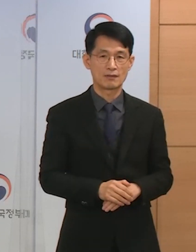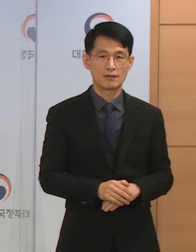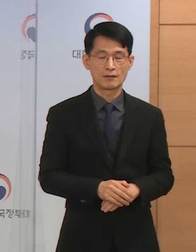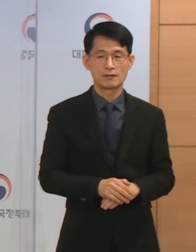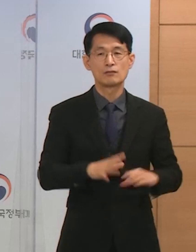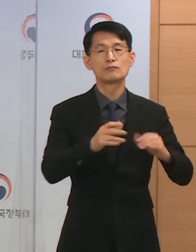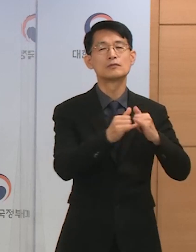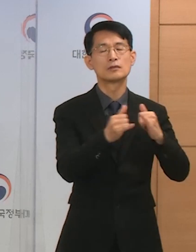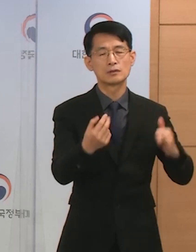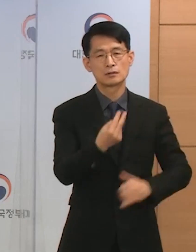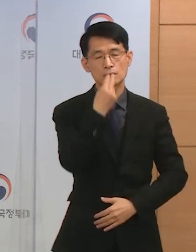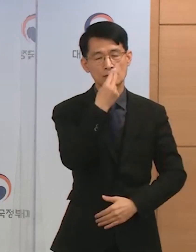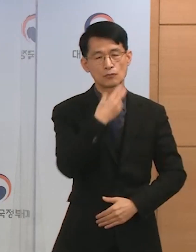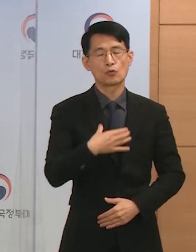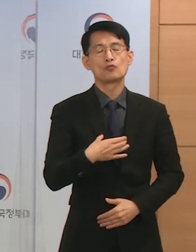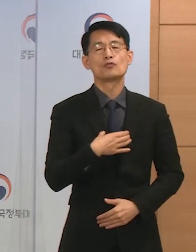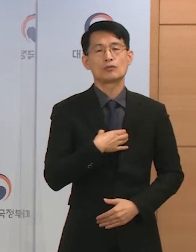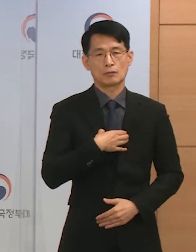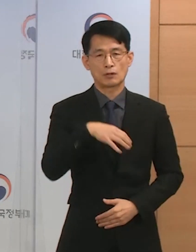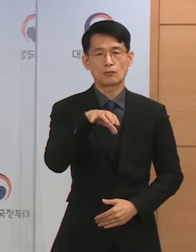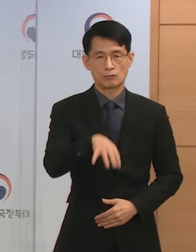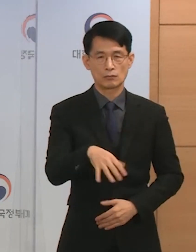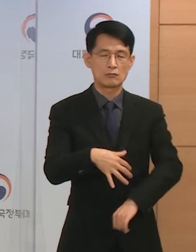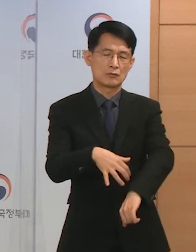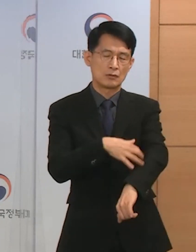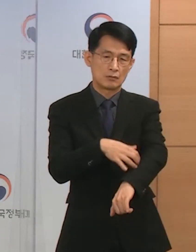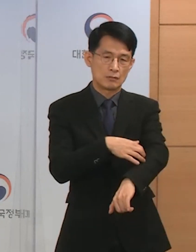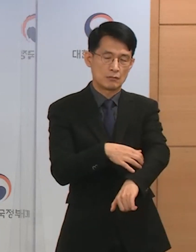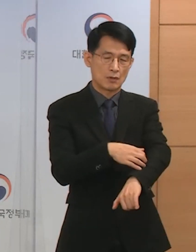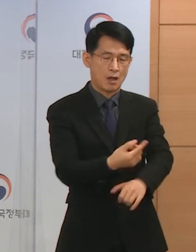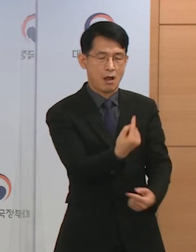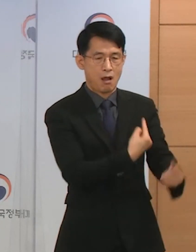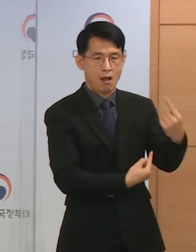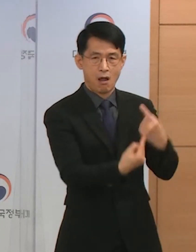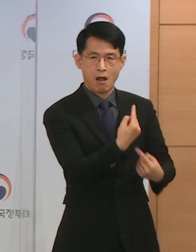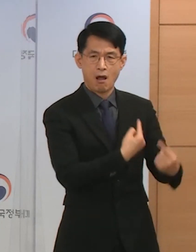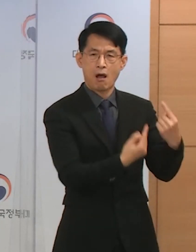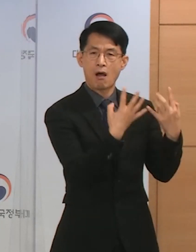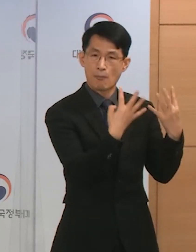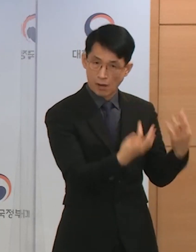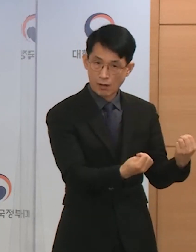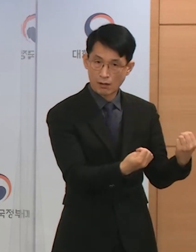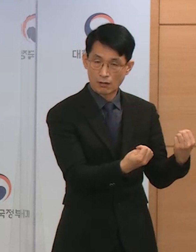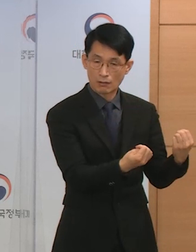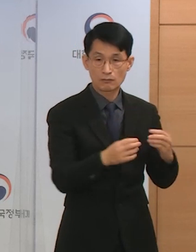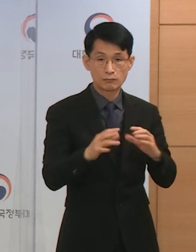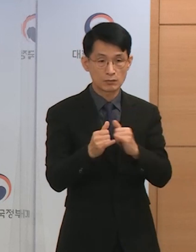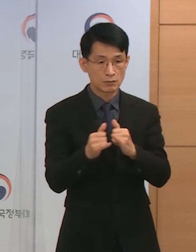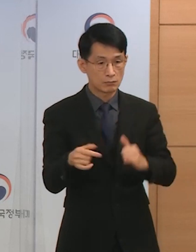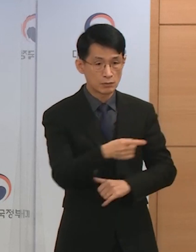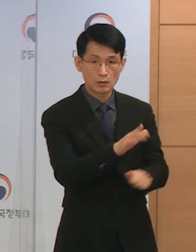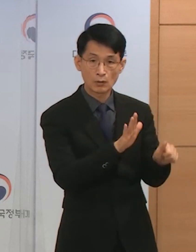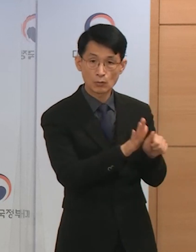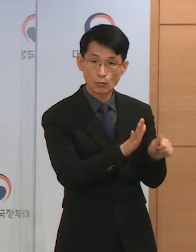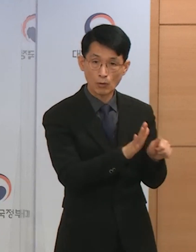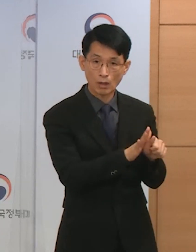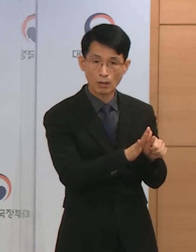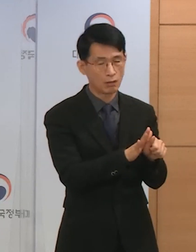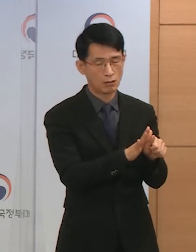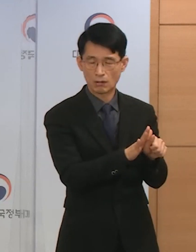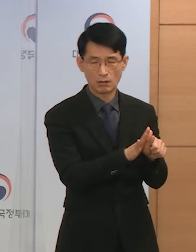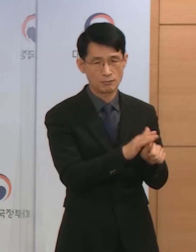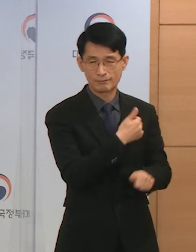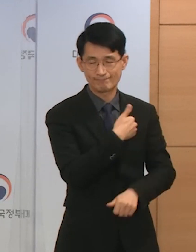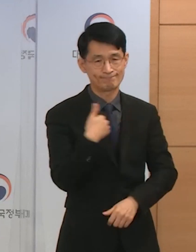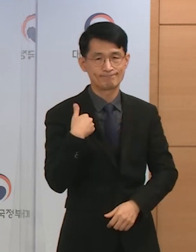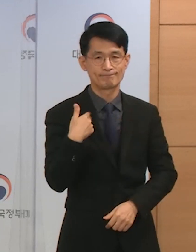이처럼 국민들의 생명을 위협하고 불편을 호소하는 데에도 그동안 국민들께서 체감할 수 있는